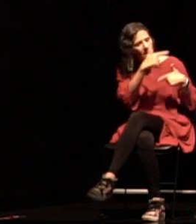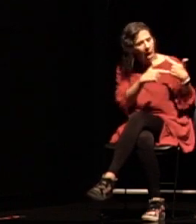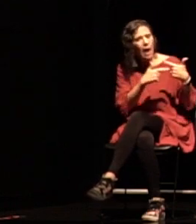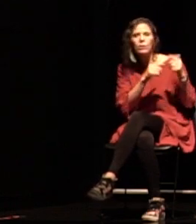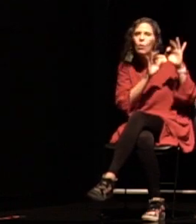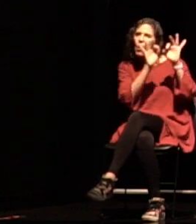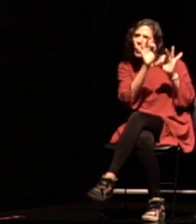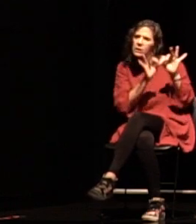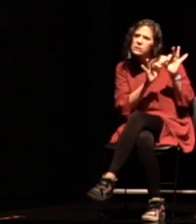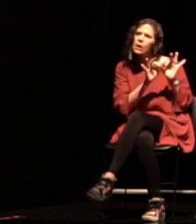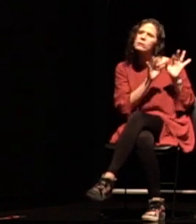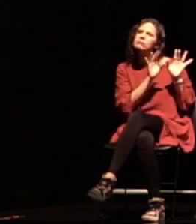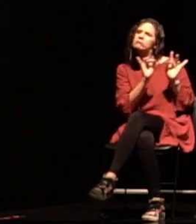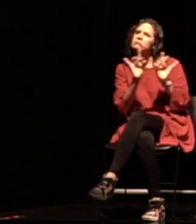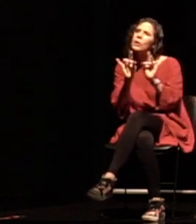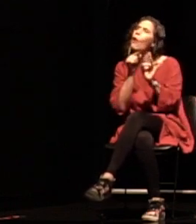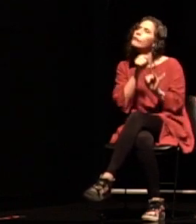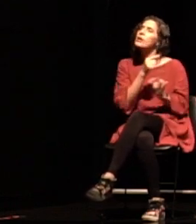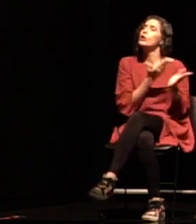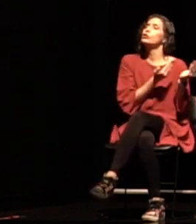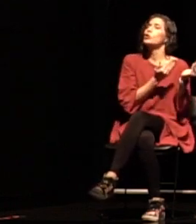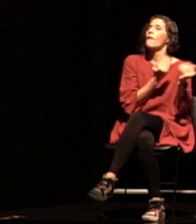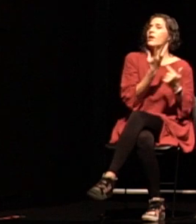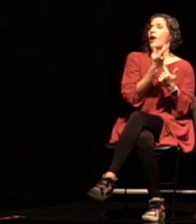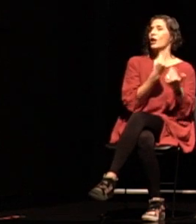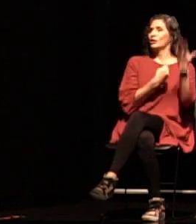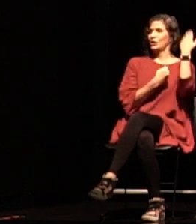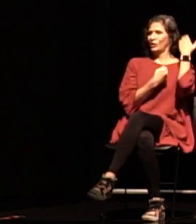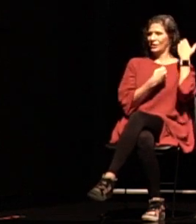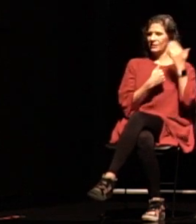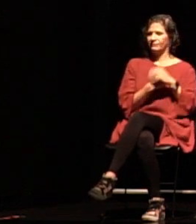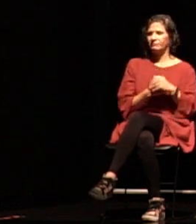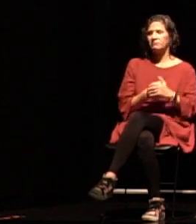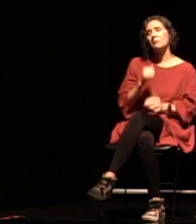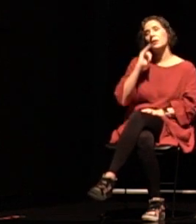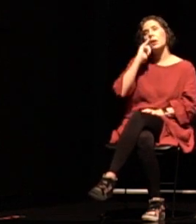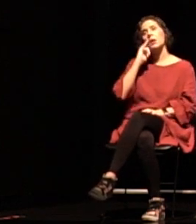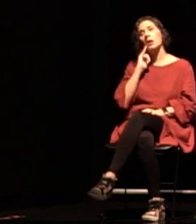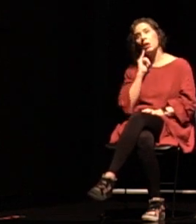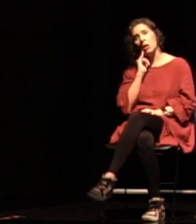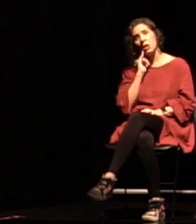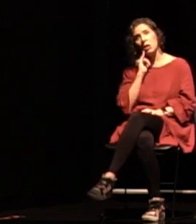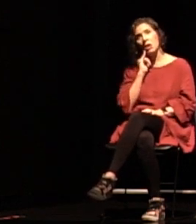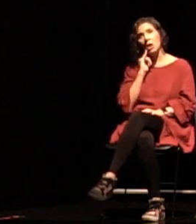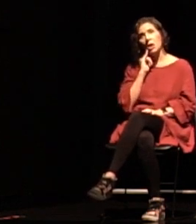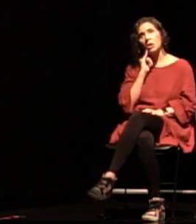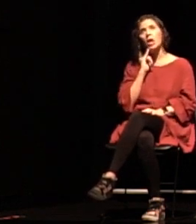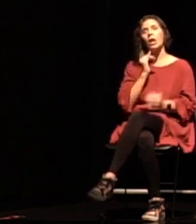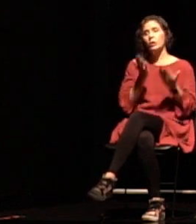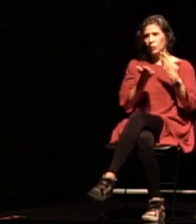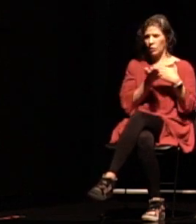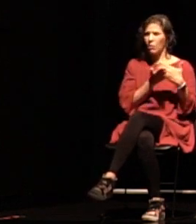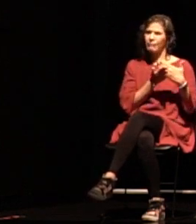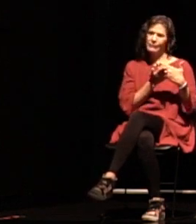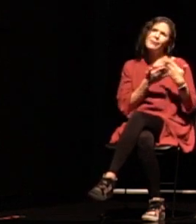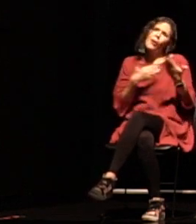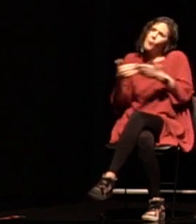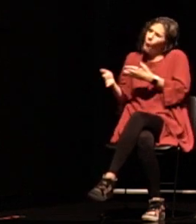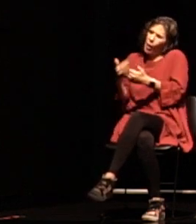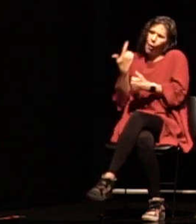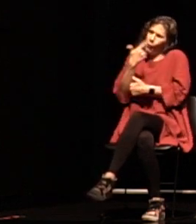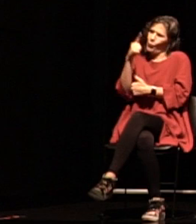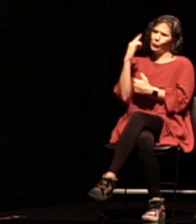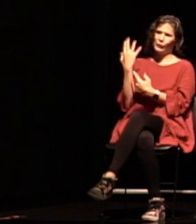trabalho enquanto jovem artista? A IOL, qualquer artista, no início do seu trabalho, na construção da sua